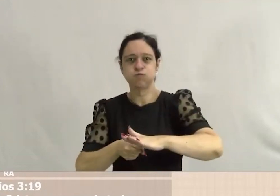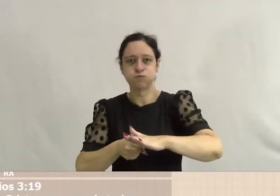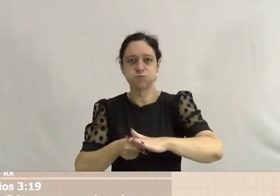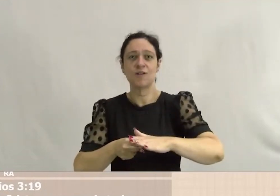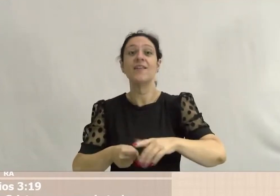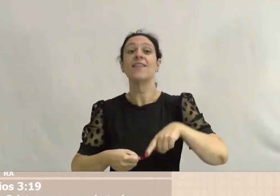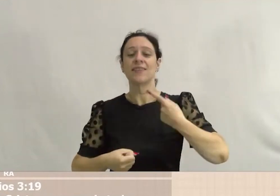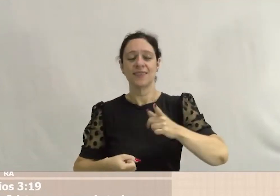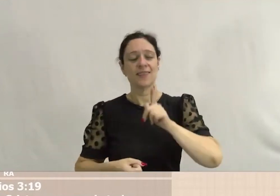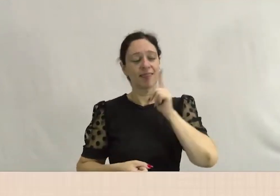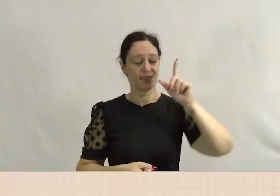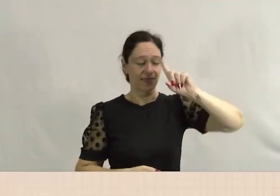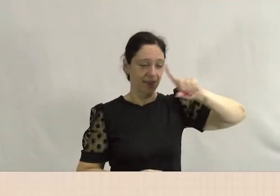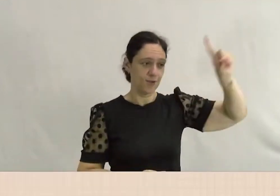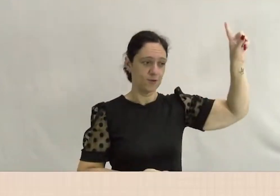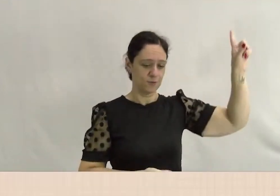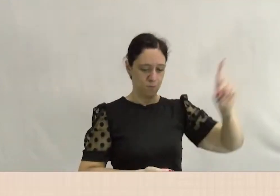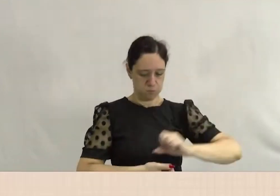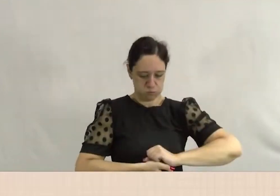até